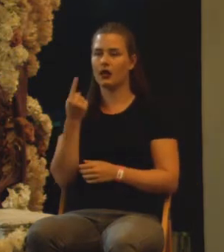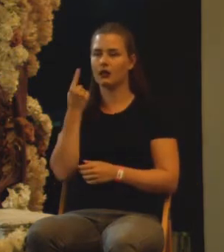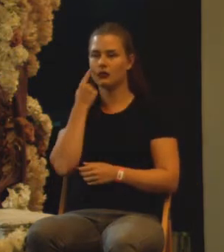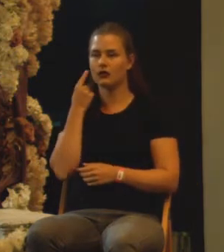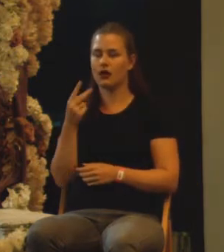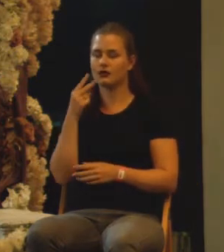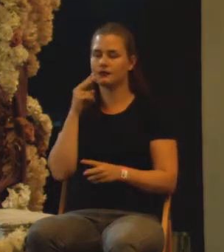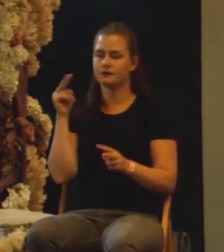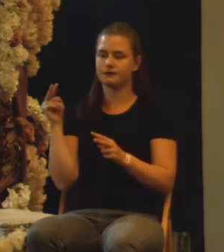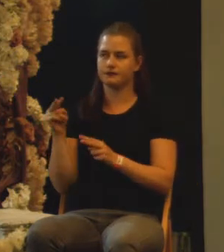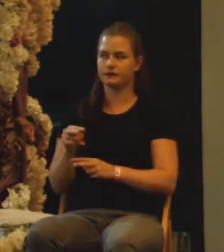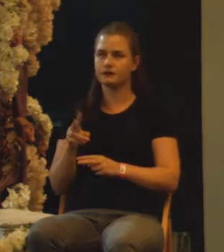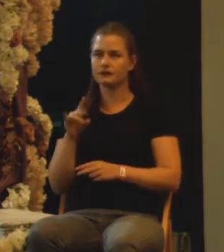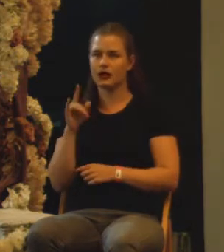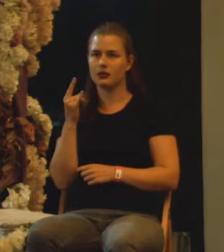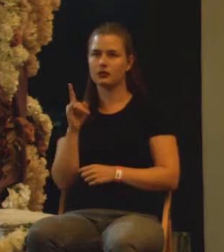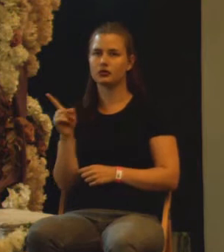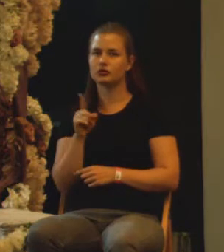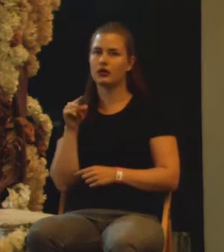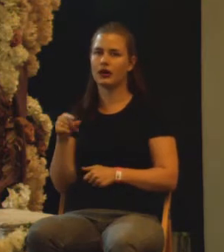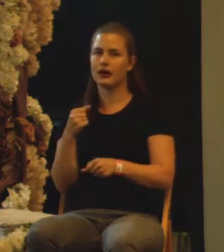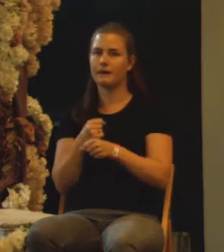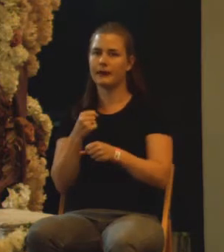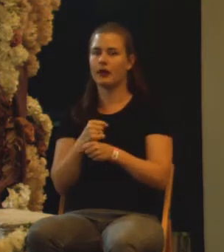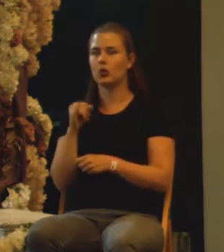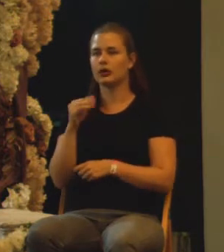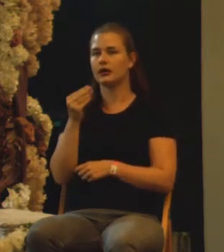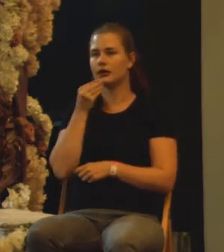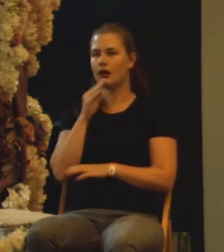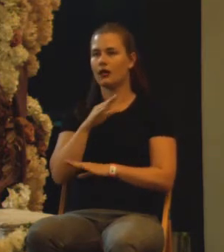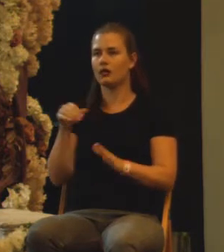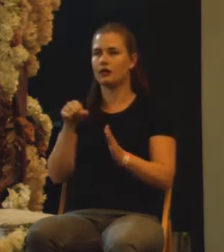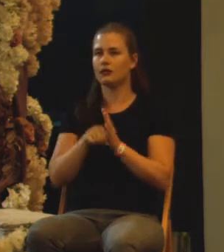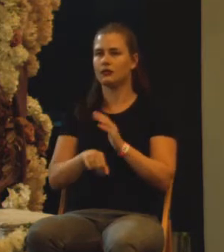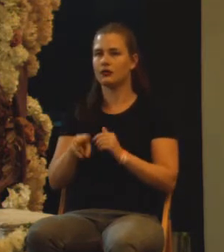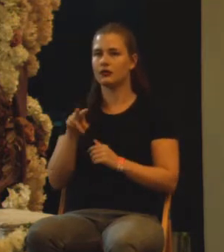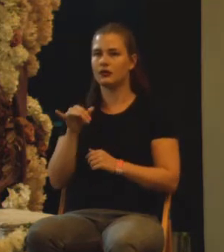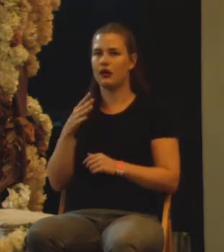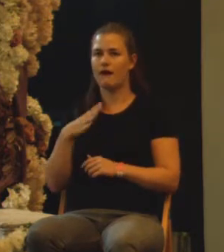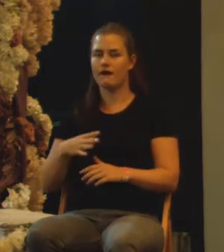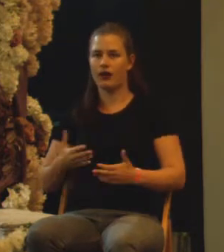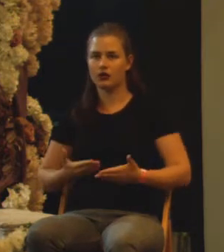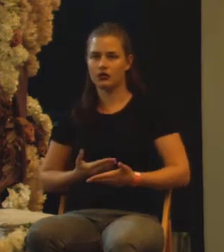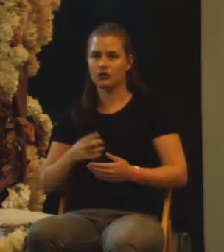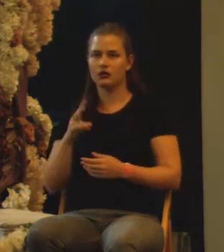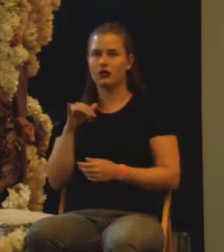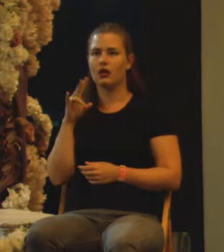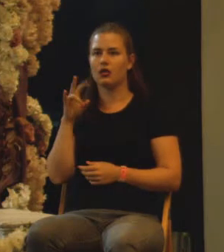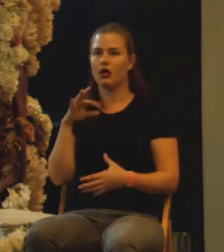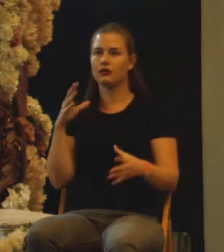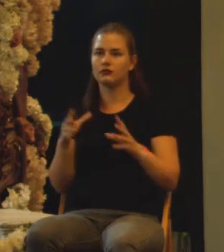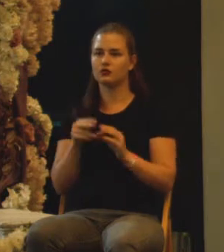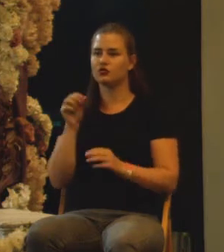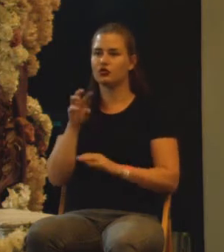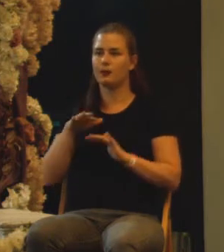глазом поглядываете, что они там делают и едят, не убиваются ли, выжили ли. Но, в принципе,